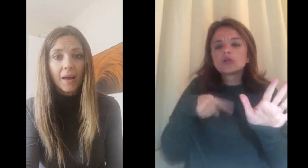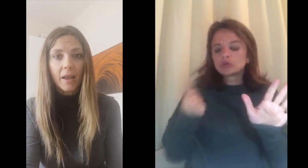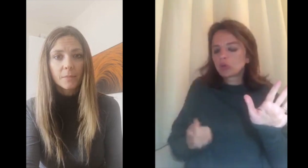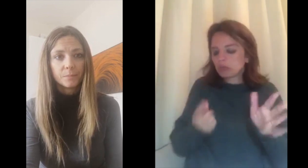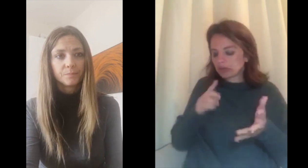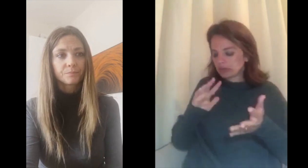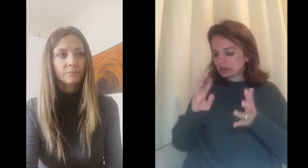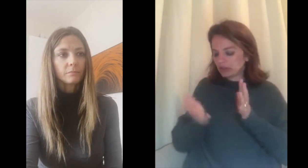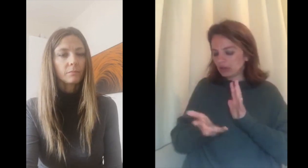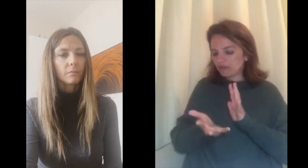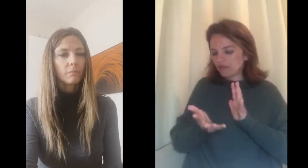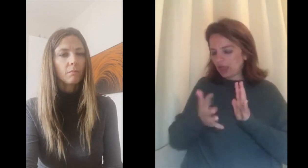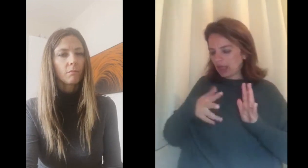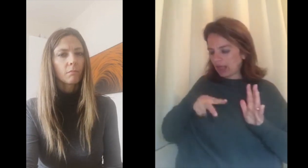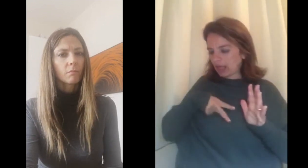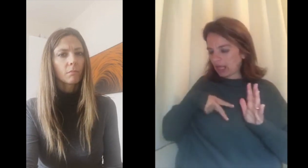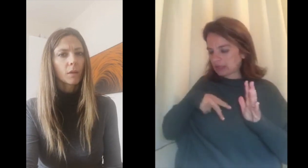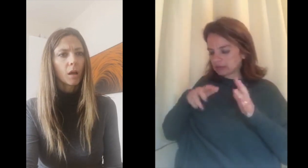dal mare.